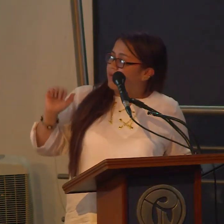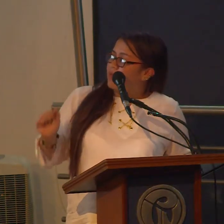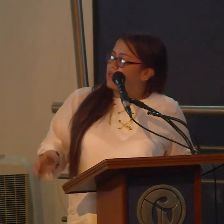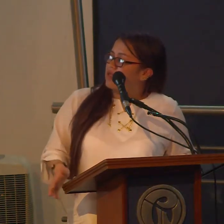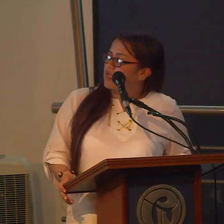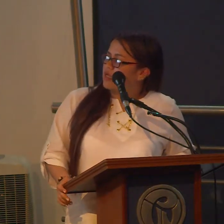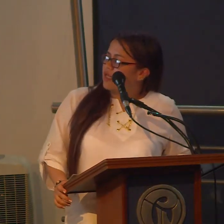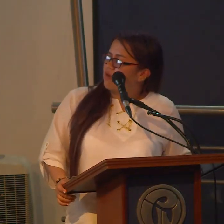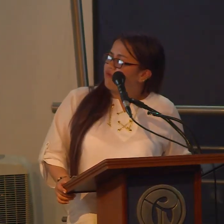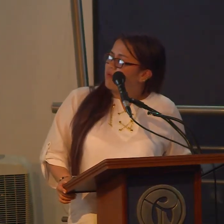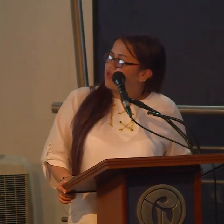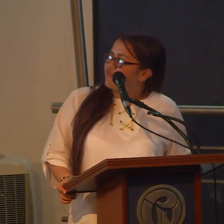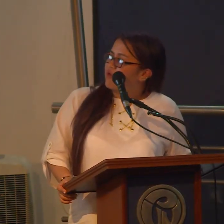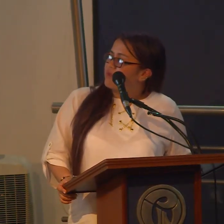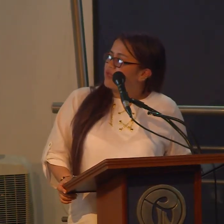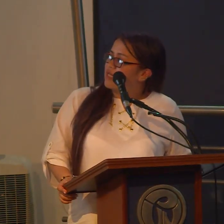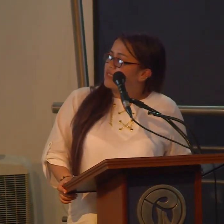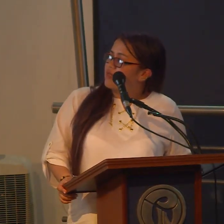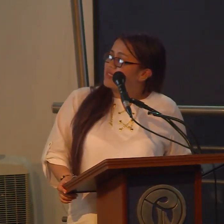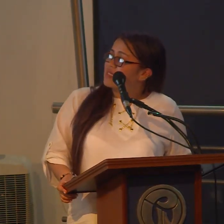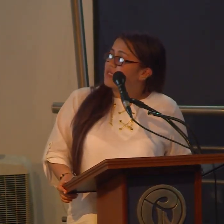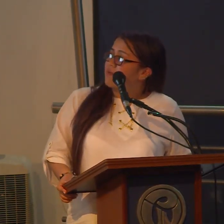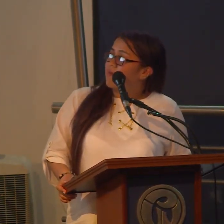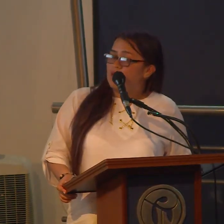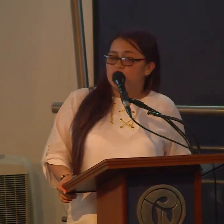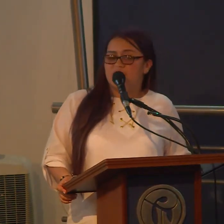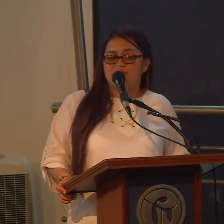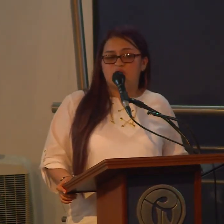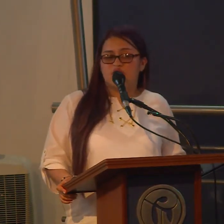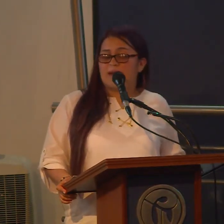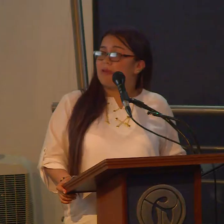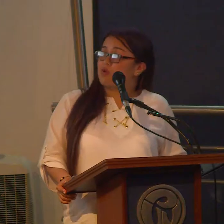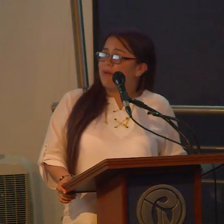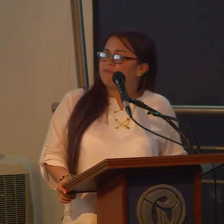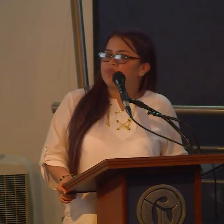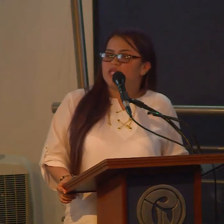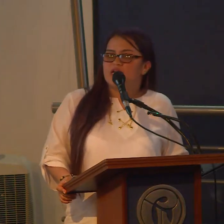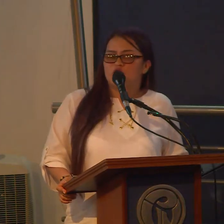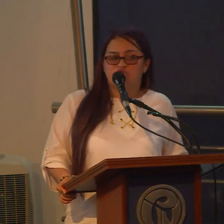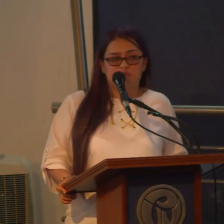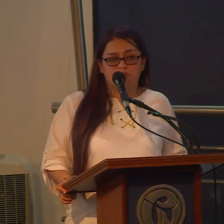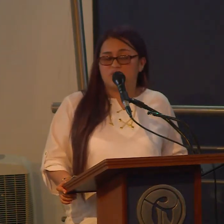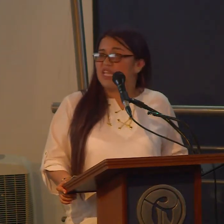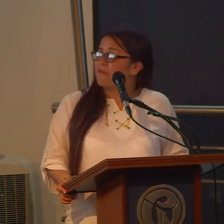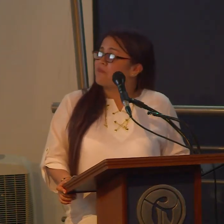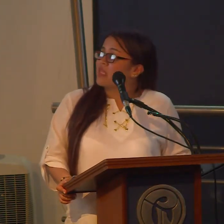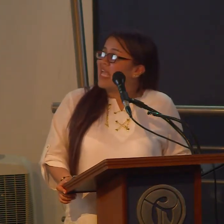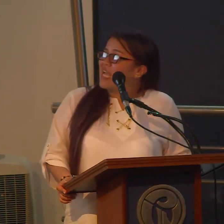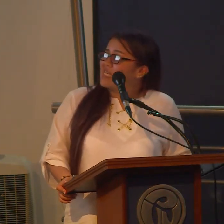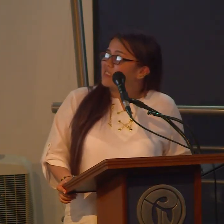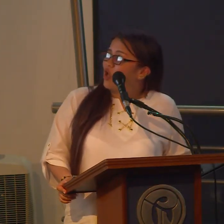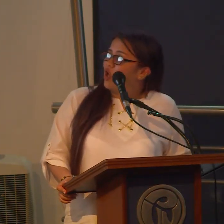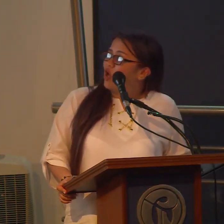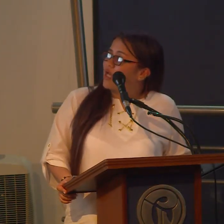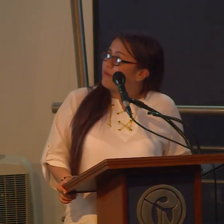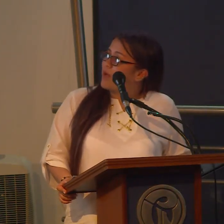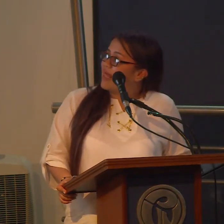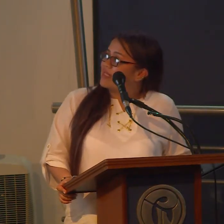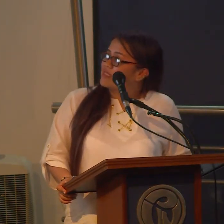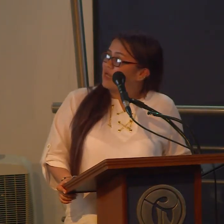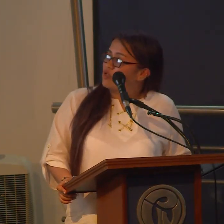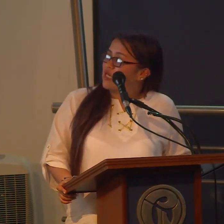Aquí ven de igual forma dos fragmentos de las entrevistas. El primero es de una fisioterapeuta que nos responde: es todo lo